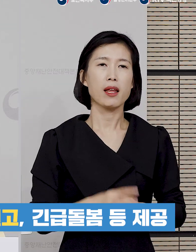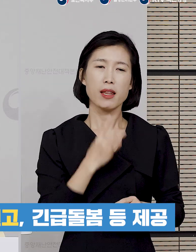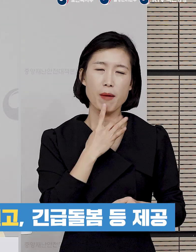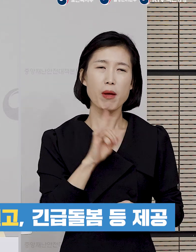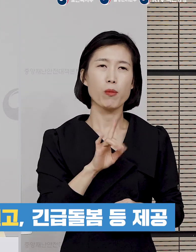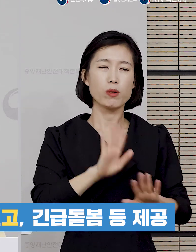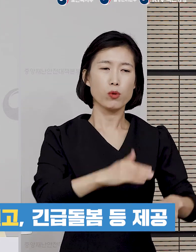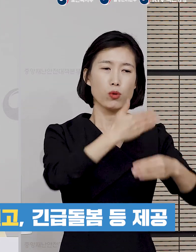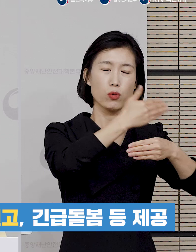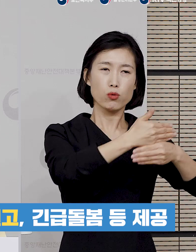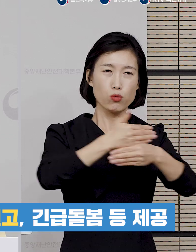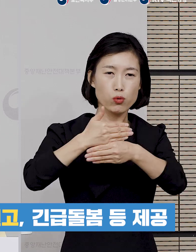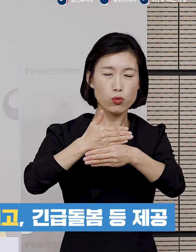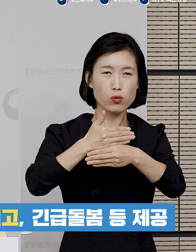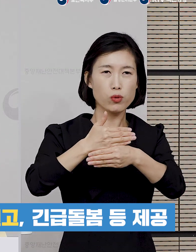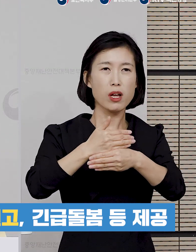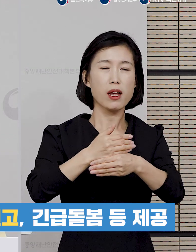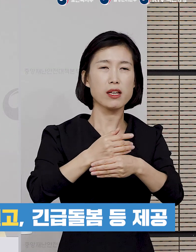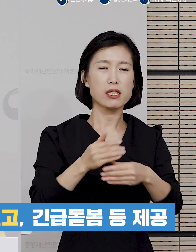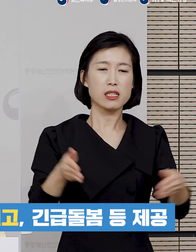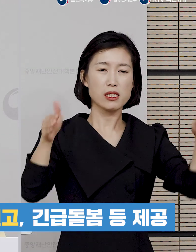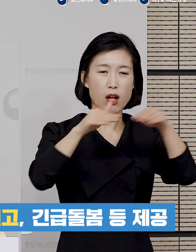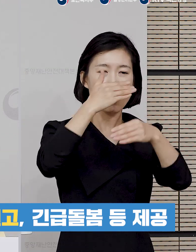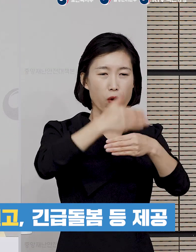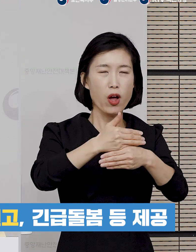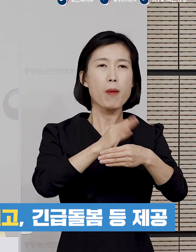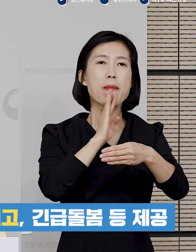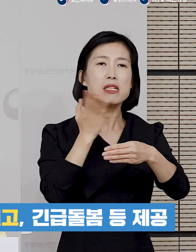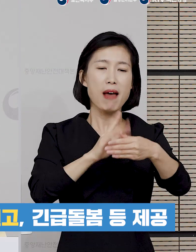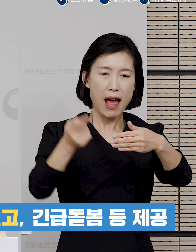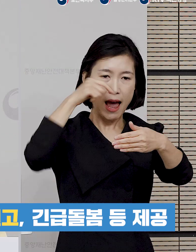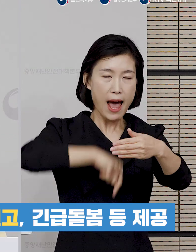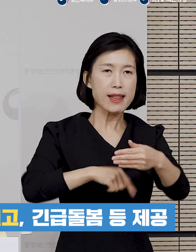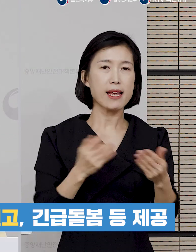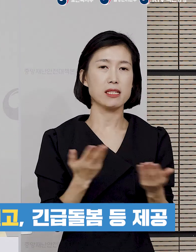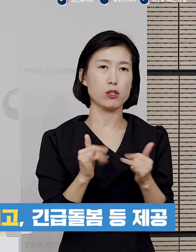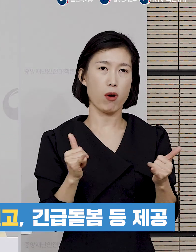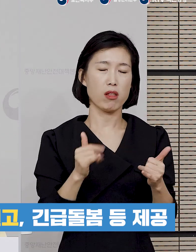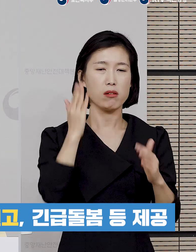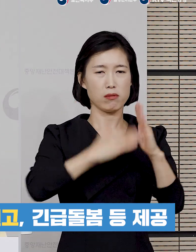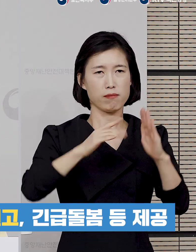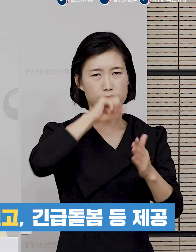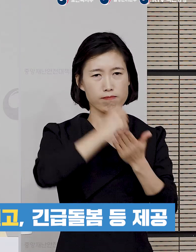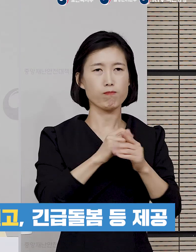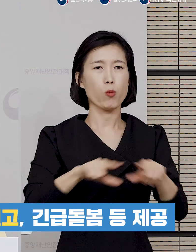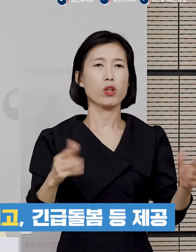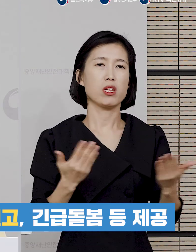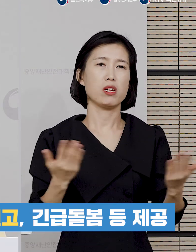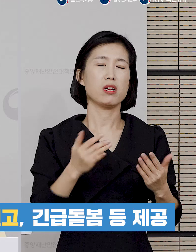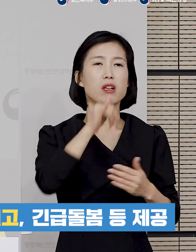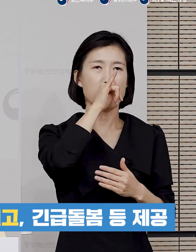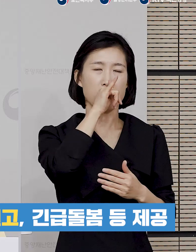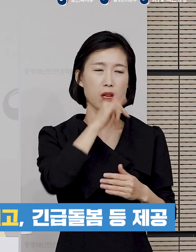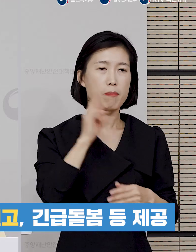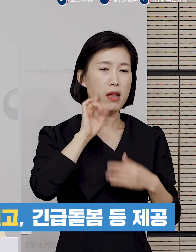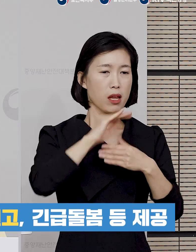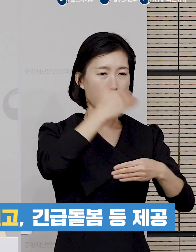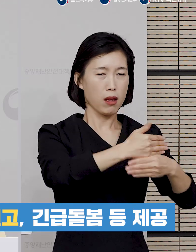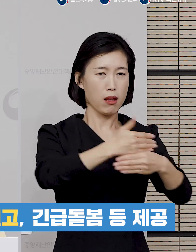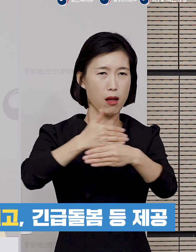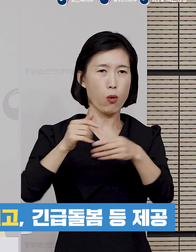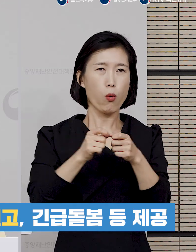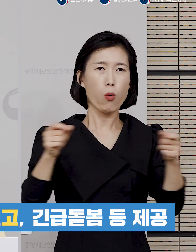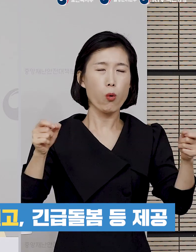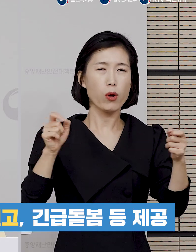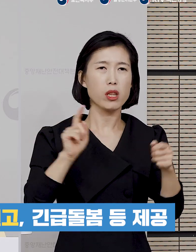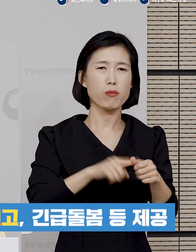상태입니다 다만 휴간 기간 중이라 하더라도 시설 종사자 는 정상 근무를 하도록 하고